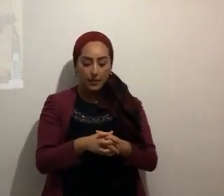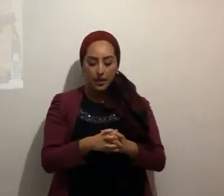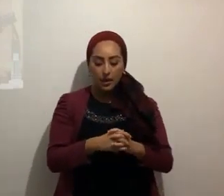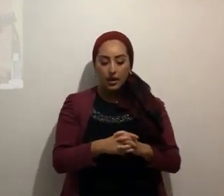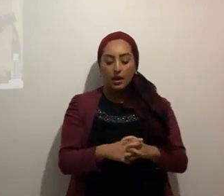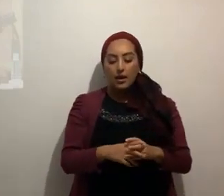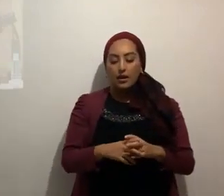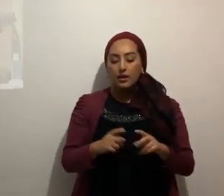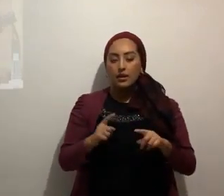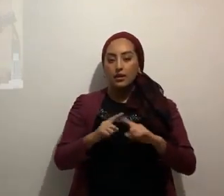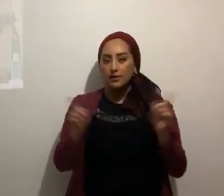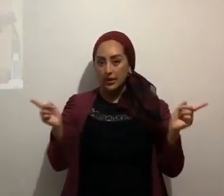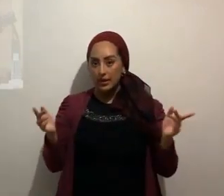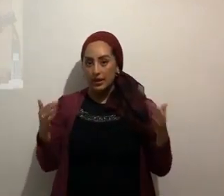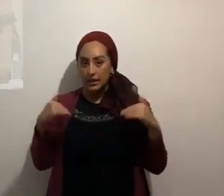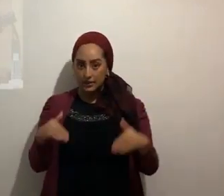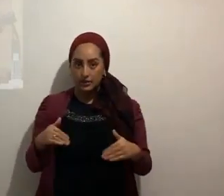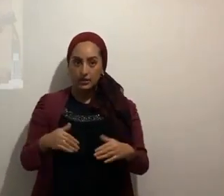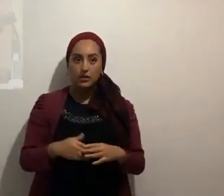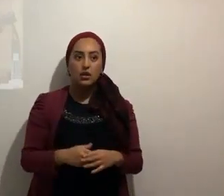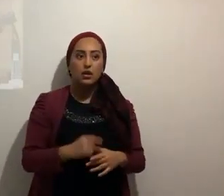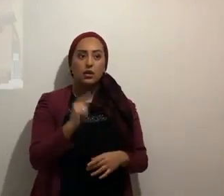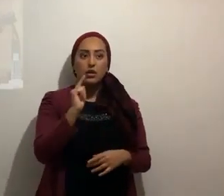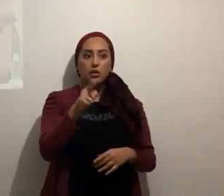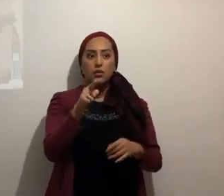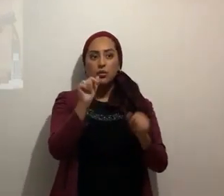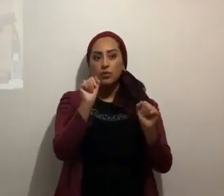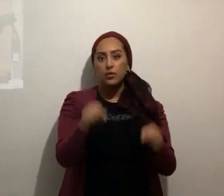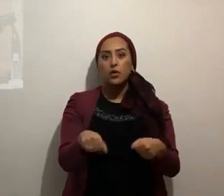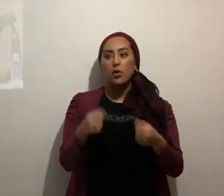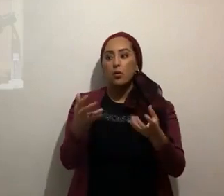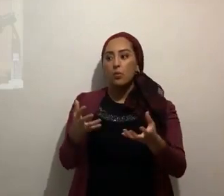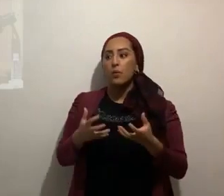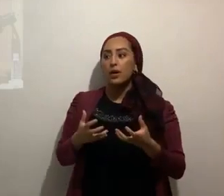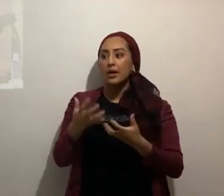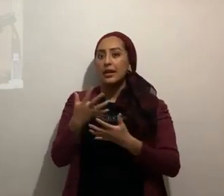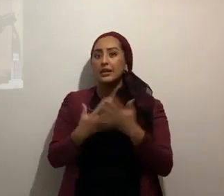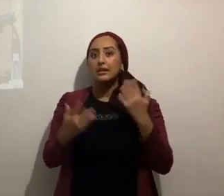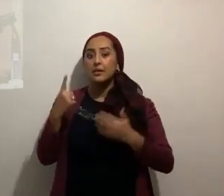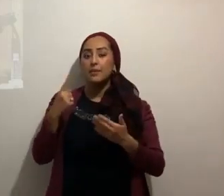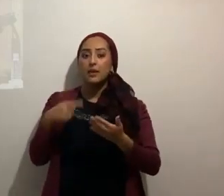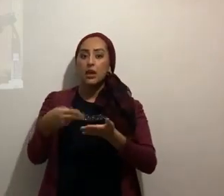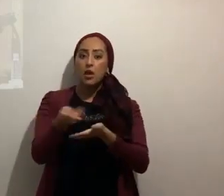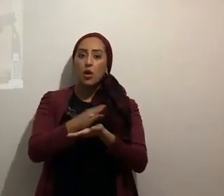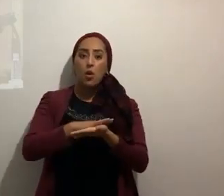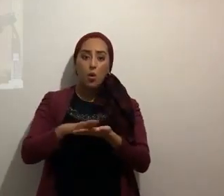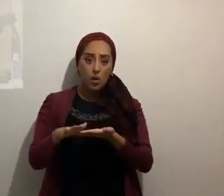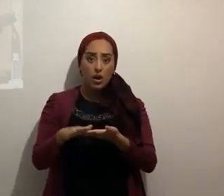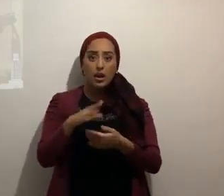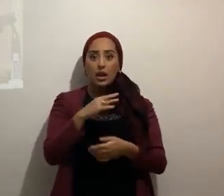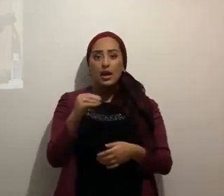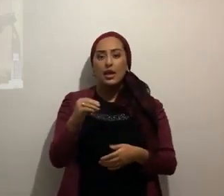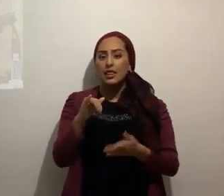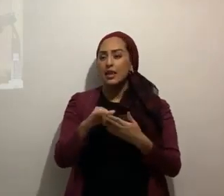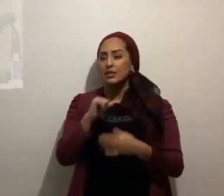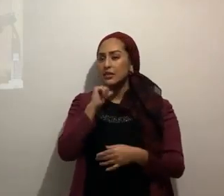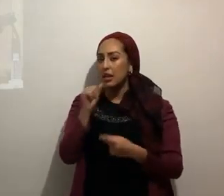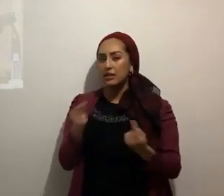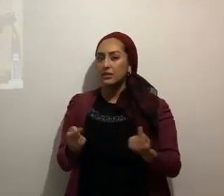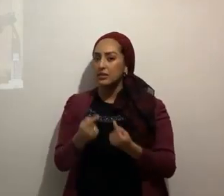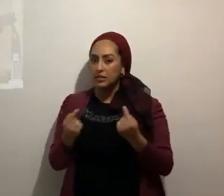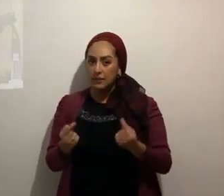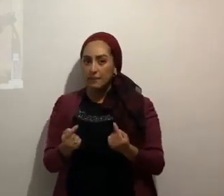Mire, sin embargo, tú puedes desear algo santo y no es pecado,